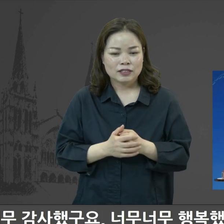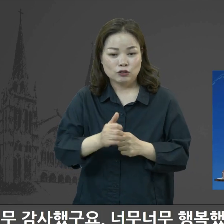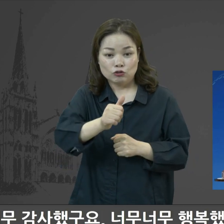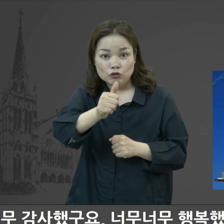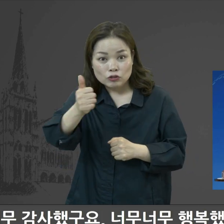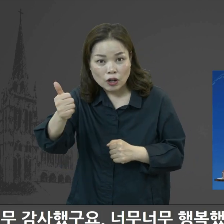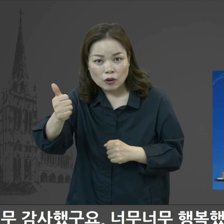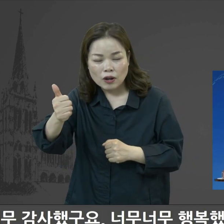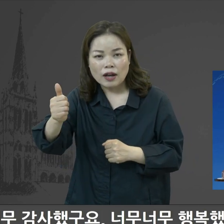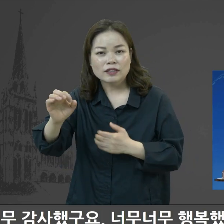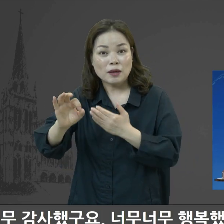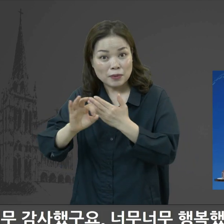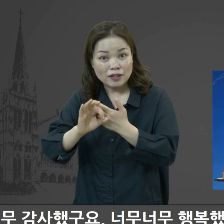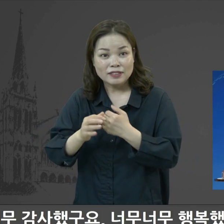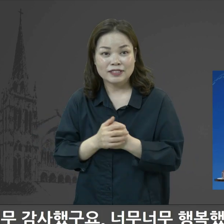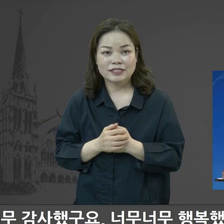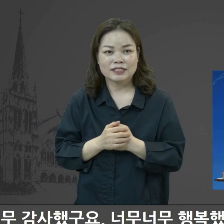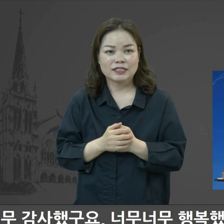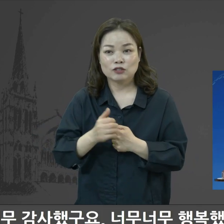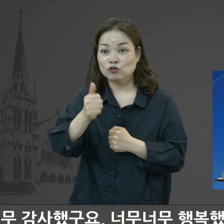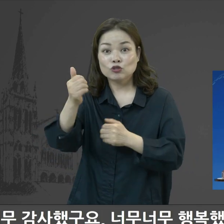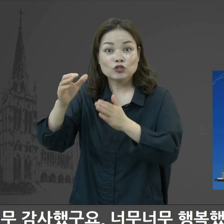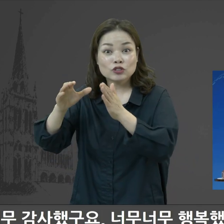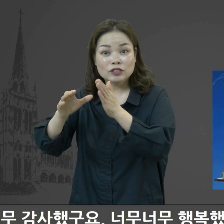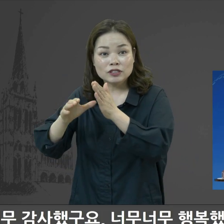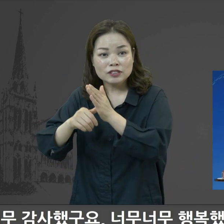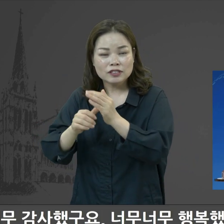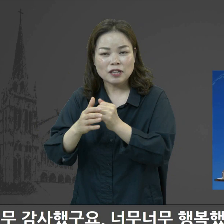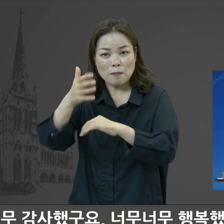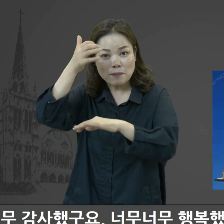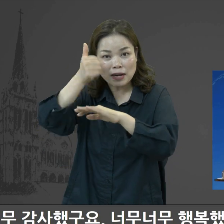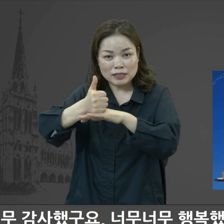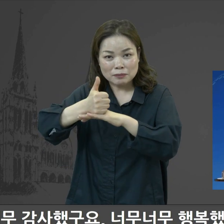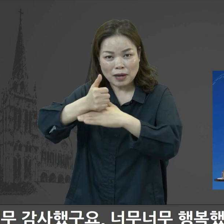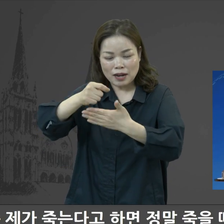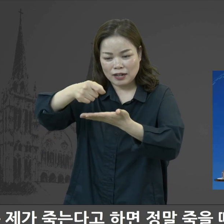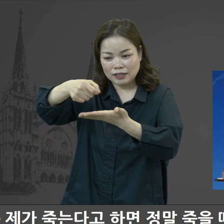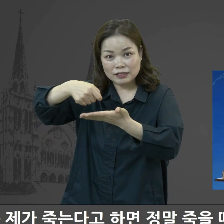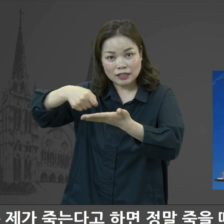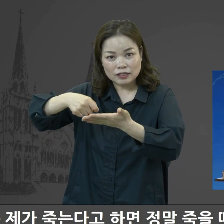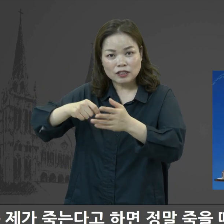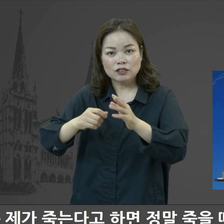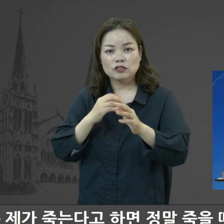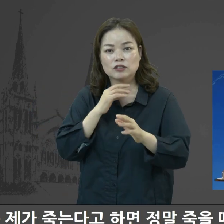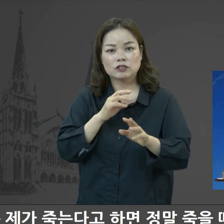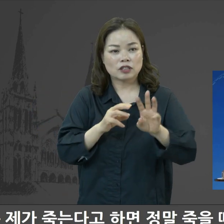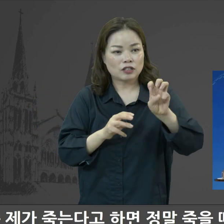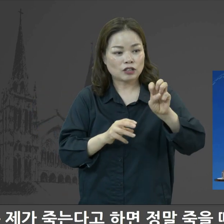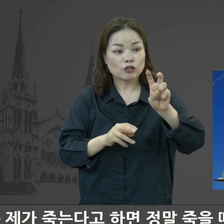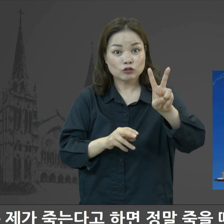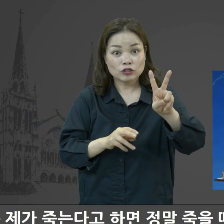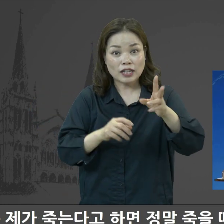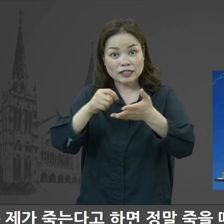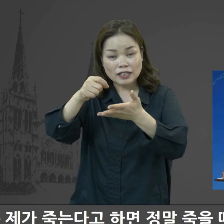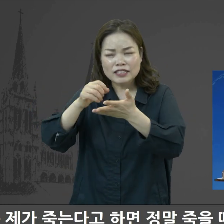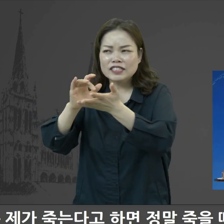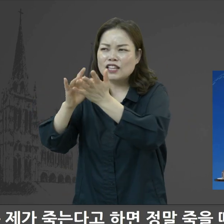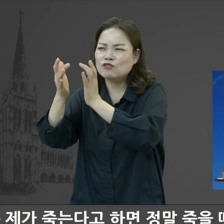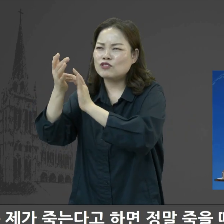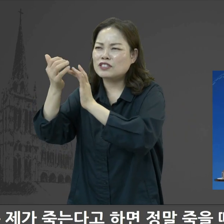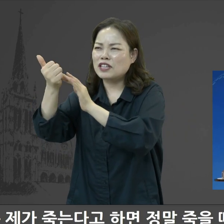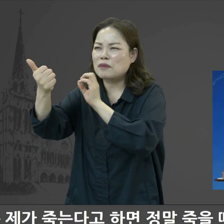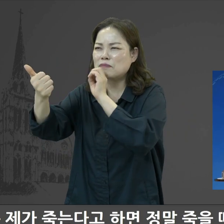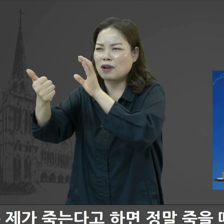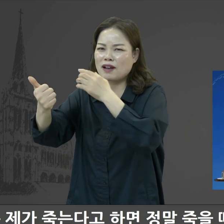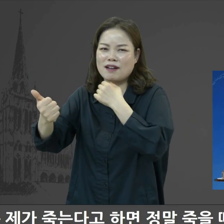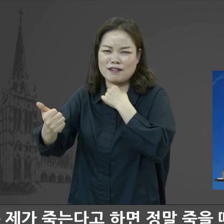죽는다고 하면 정말 죽을 때 유언하고 제가요 미리 제가 32살 때 써놨어요. 그때 제가 예수님께도 내가 한